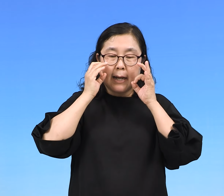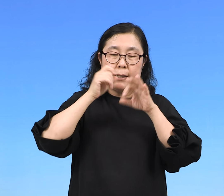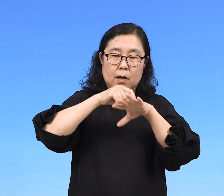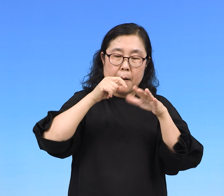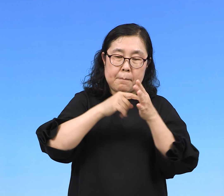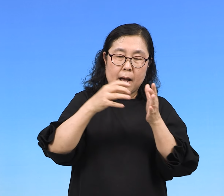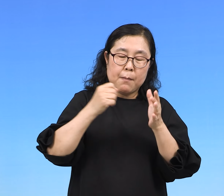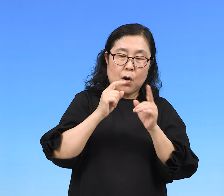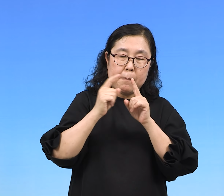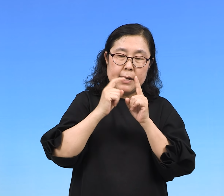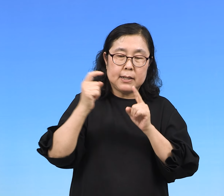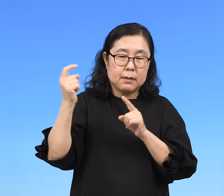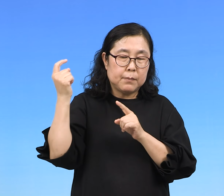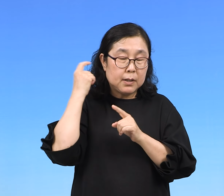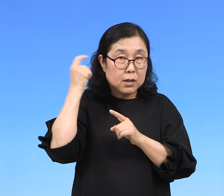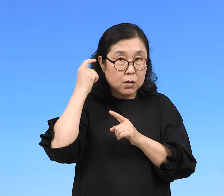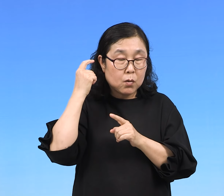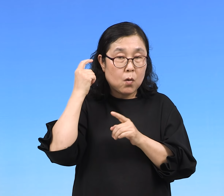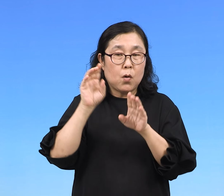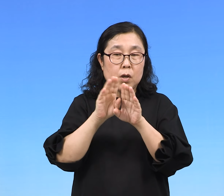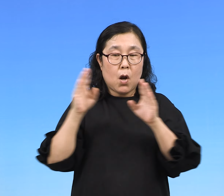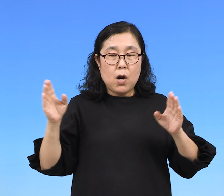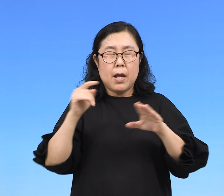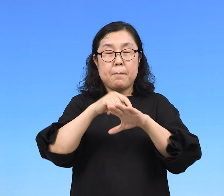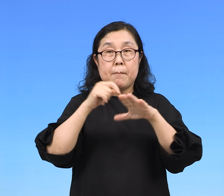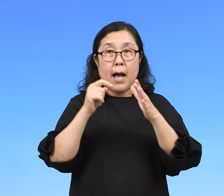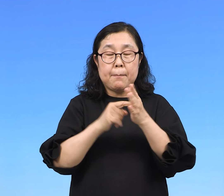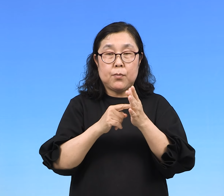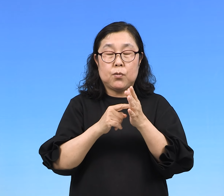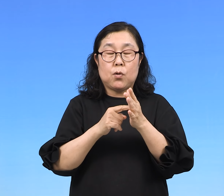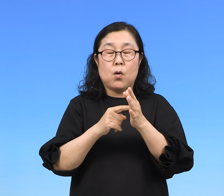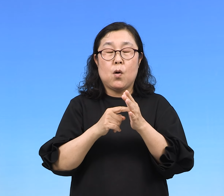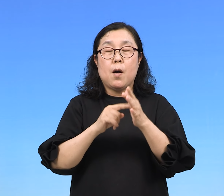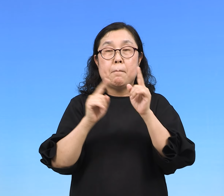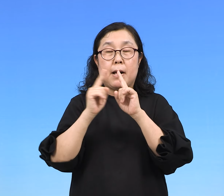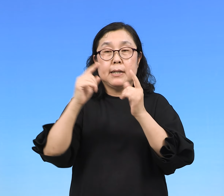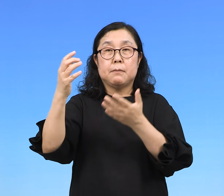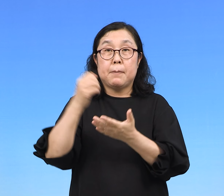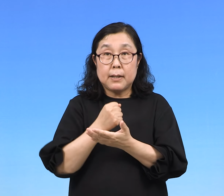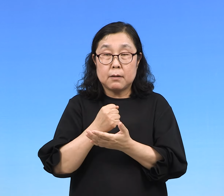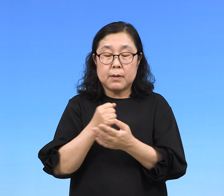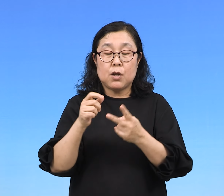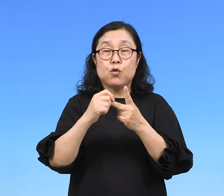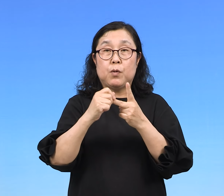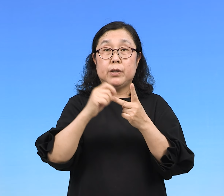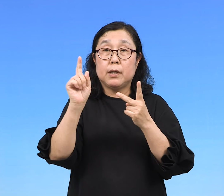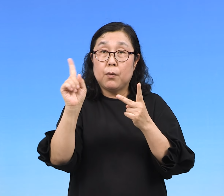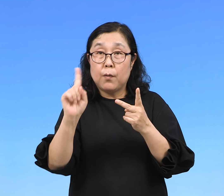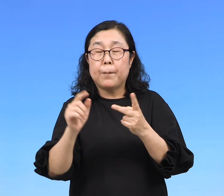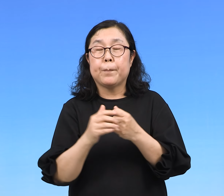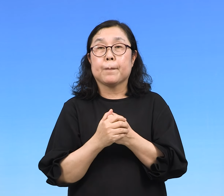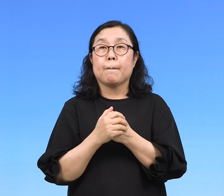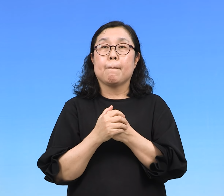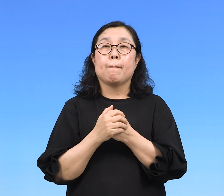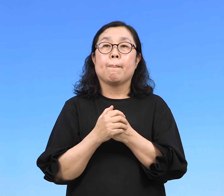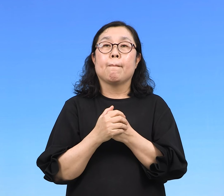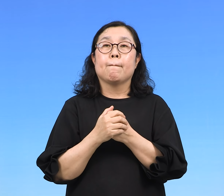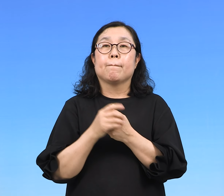간절한 마음으로 말씀을 받고 기꺼이 말씀을 받고 열린 마음으로 말씀을 받는 게 첫 번째 그들의 모습이었고요. 2번째가 뭡니까?